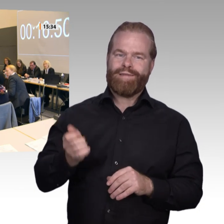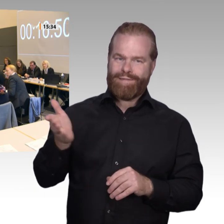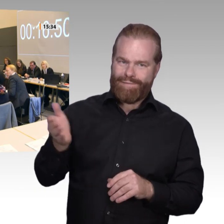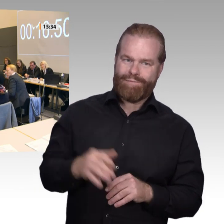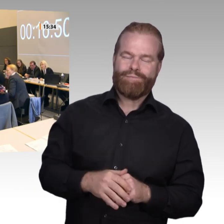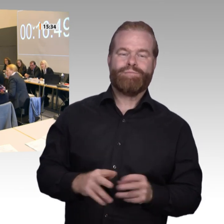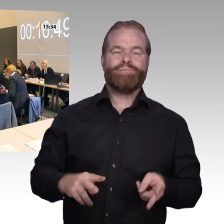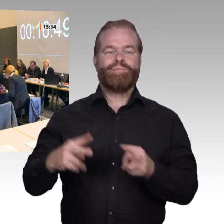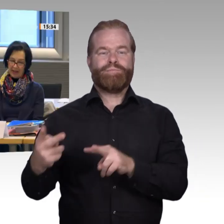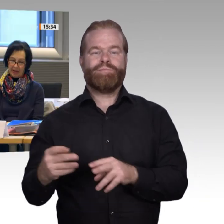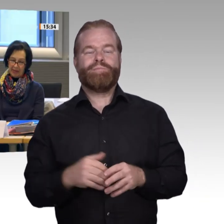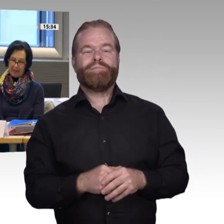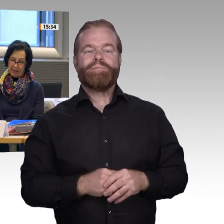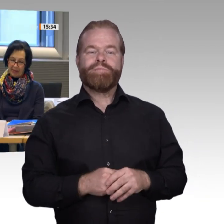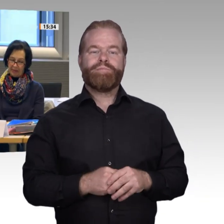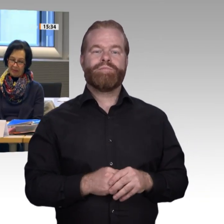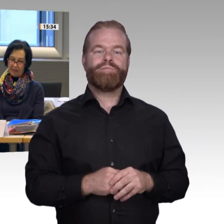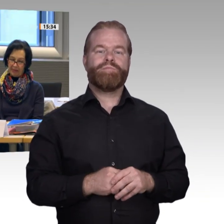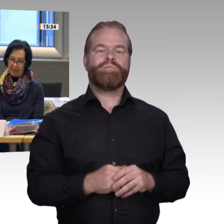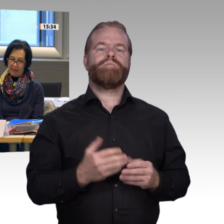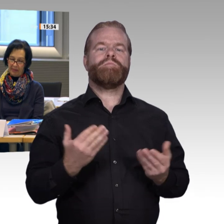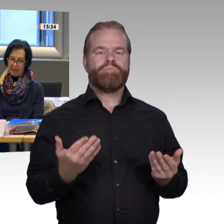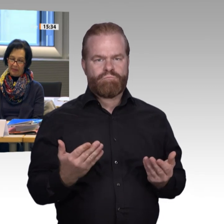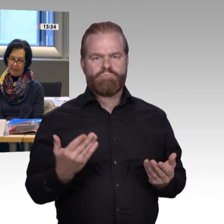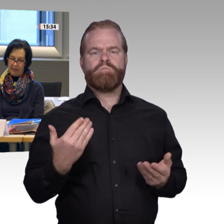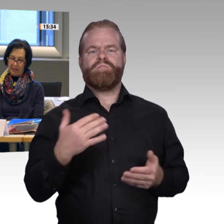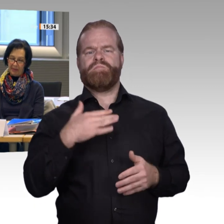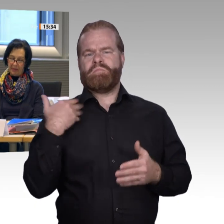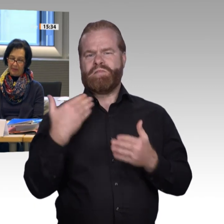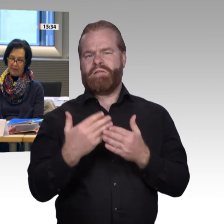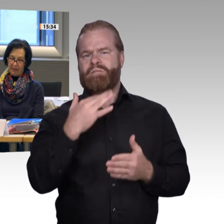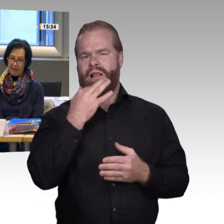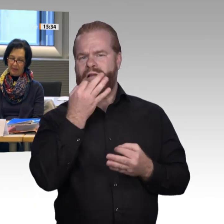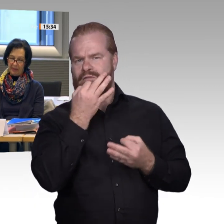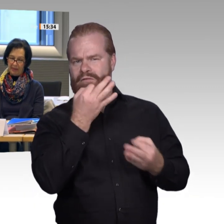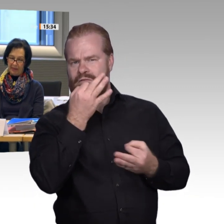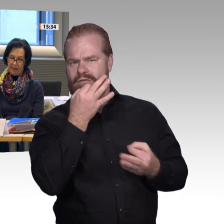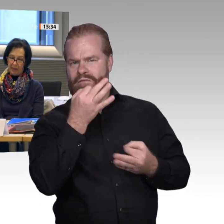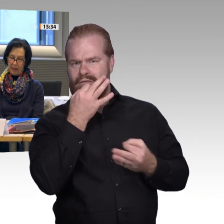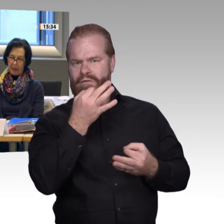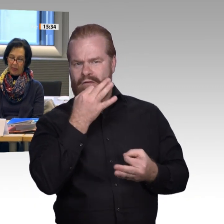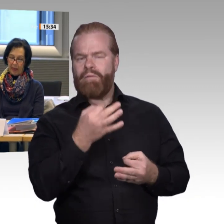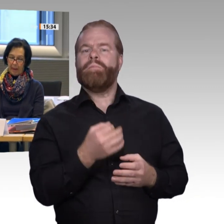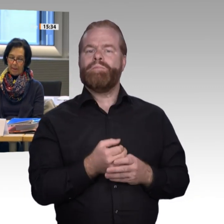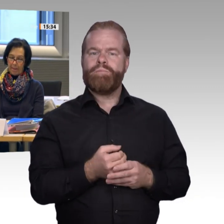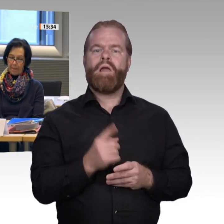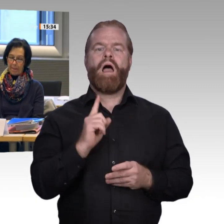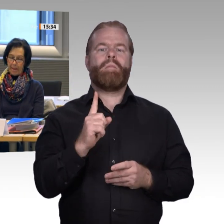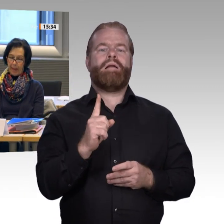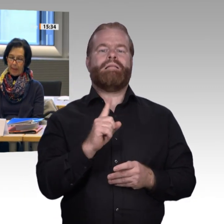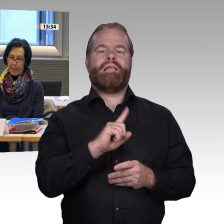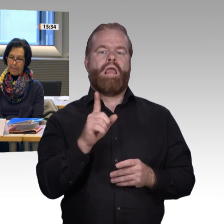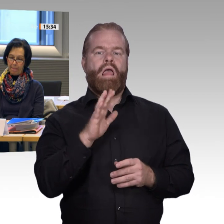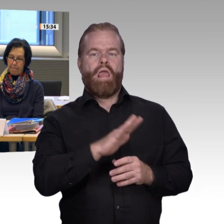alle, möchte ich meine Fragen an den DGB, den VDK und den Deutschen Verein richten und auch Sie danach fragen, wie